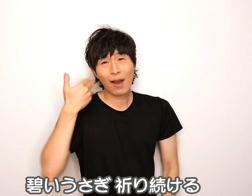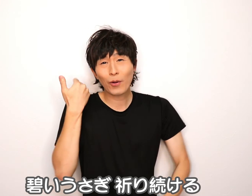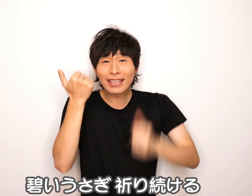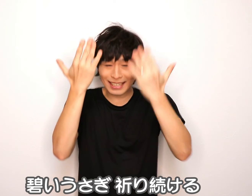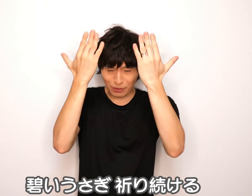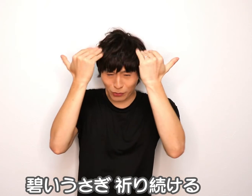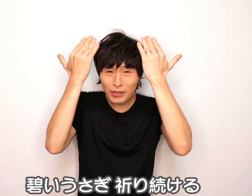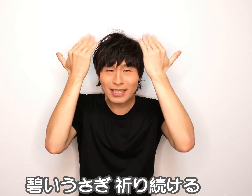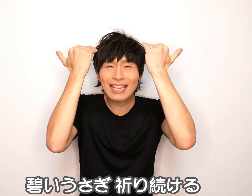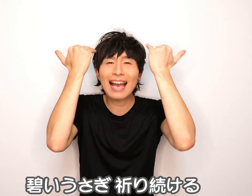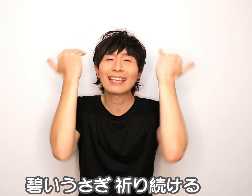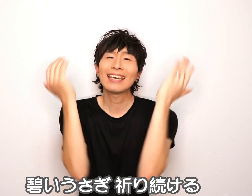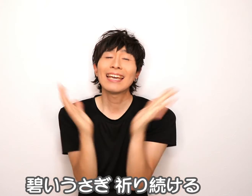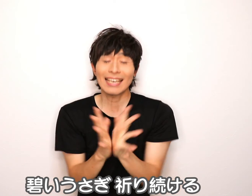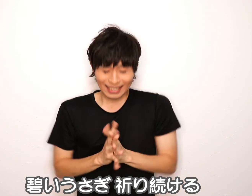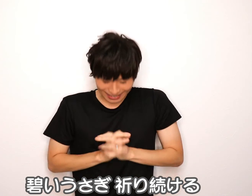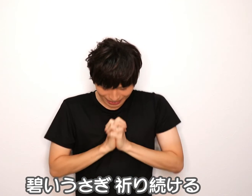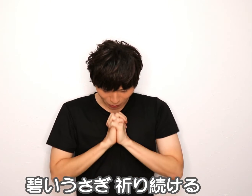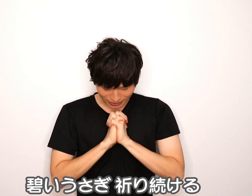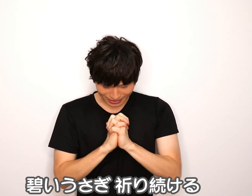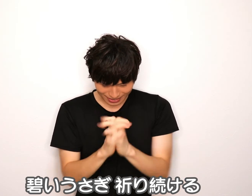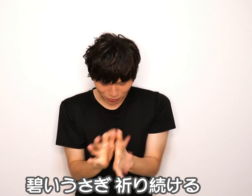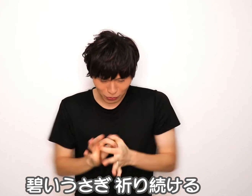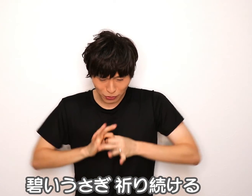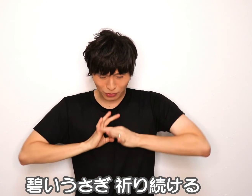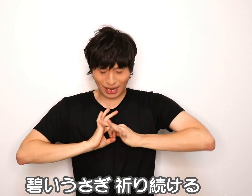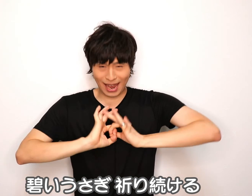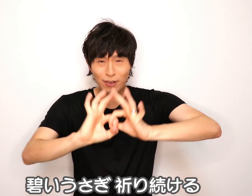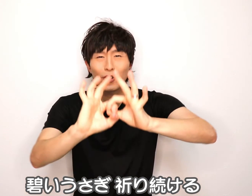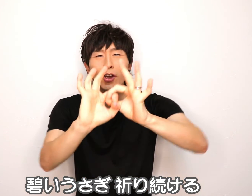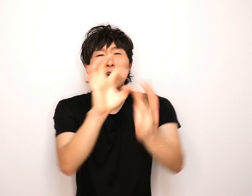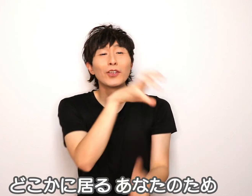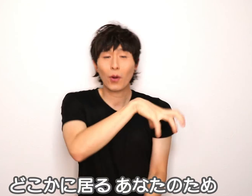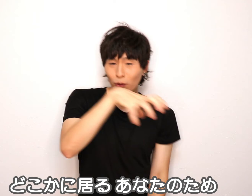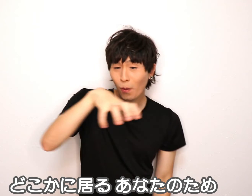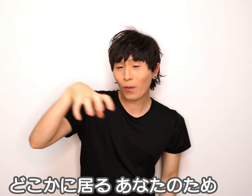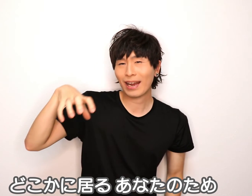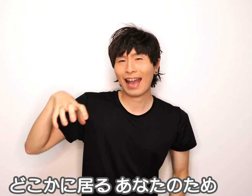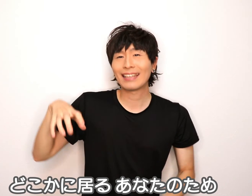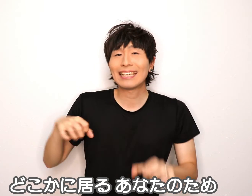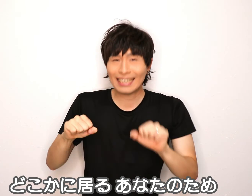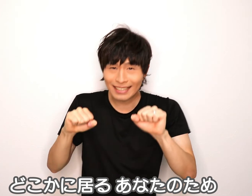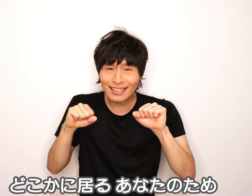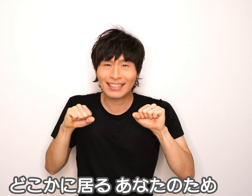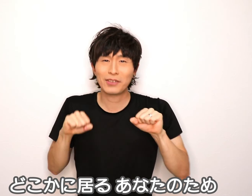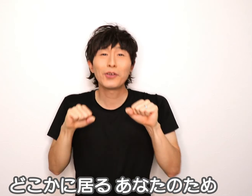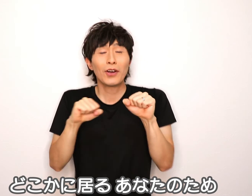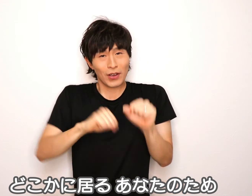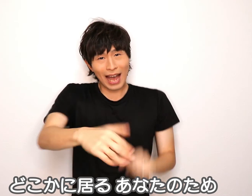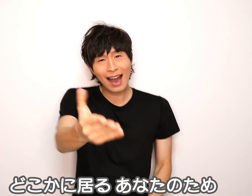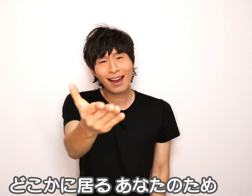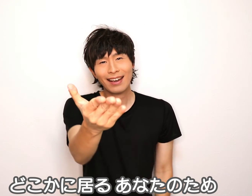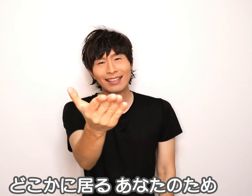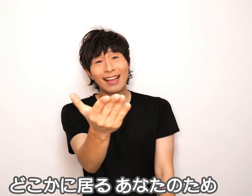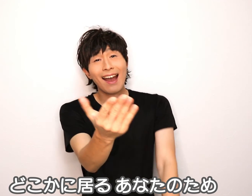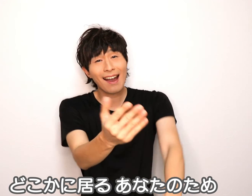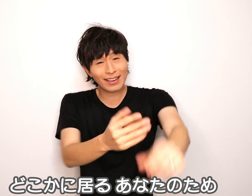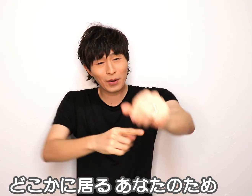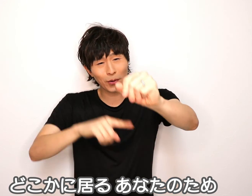青いウサギ祈り続ける。どこかにいるあなたのため